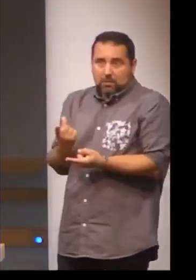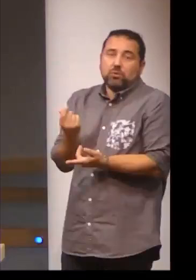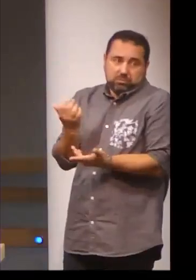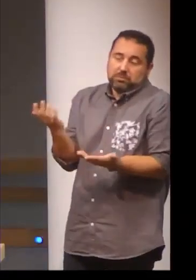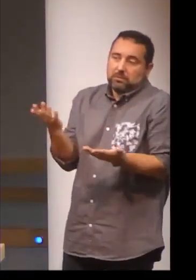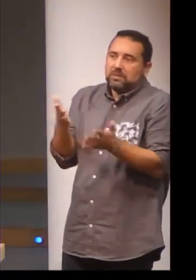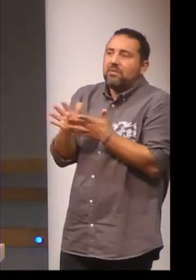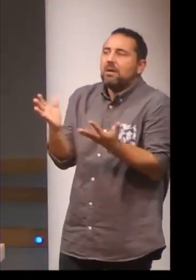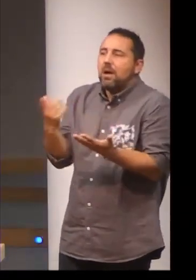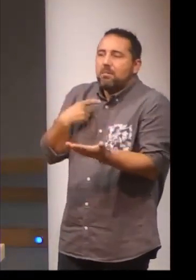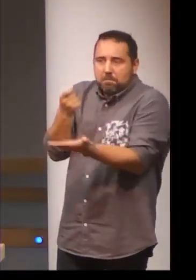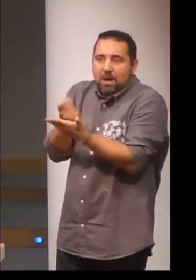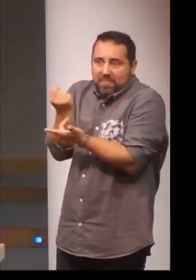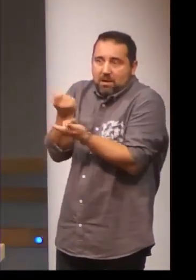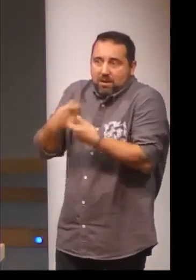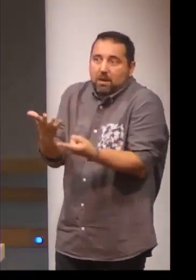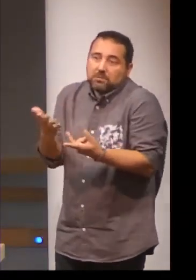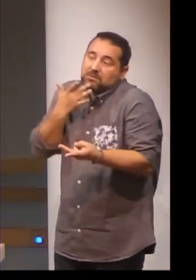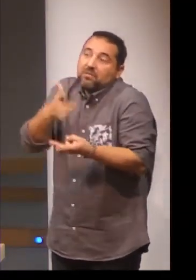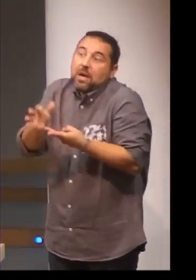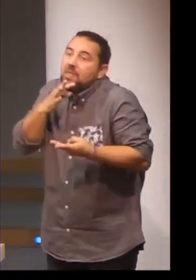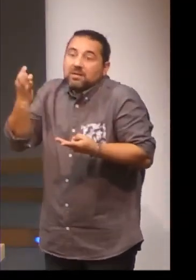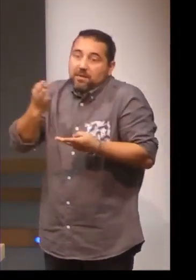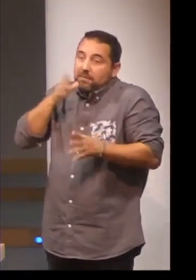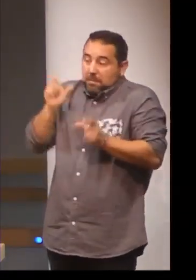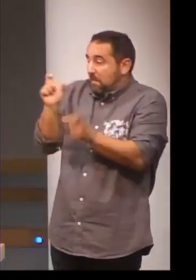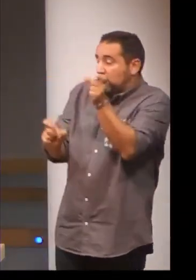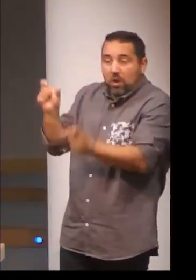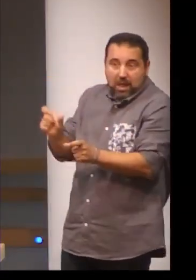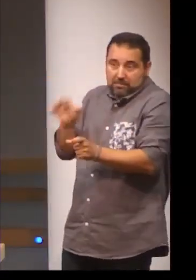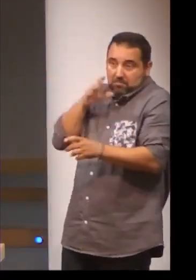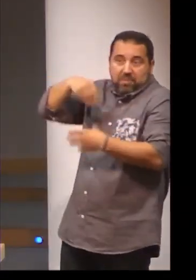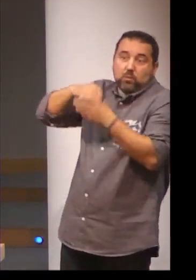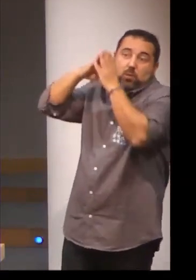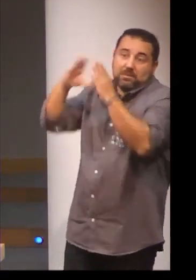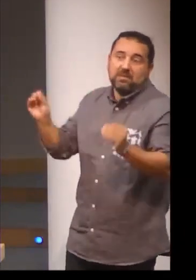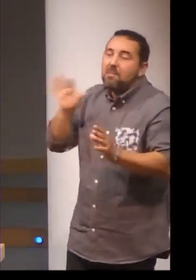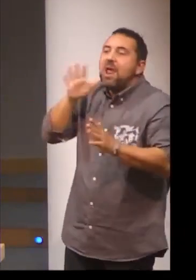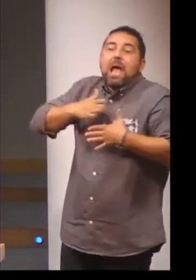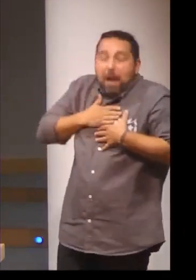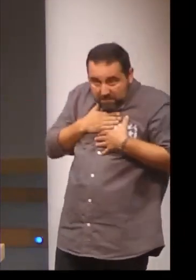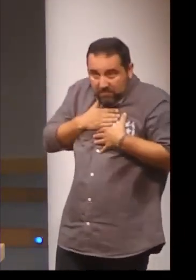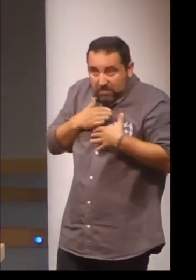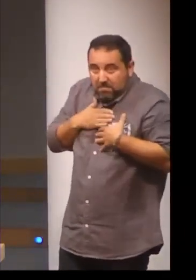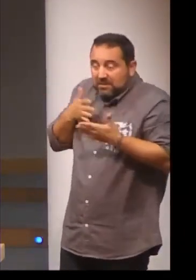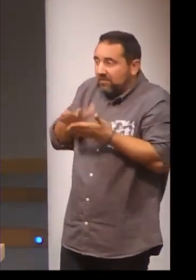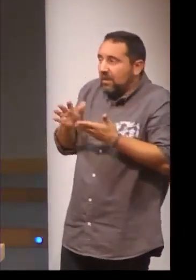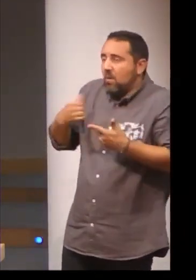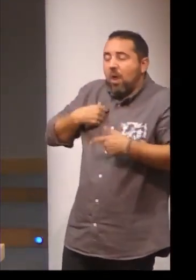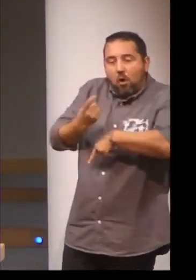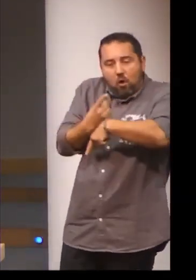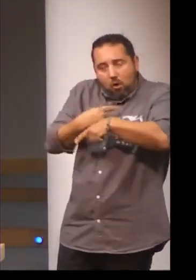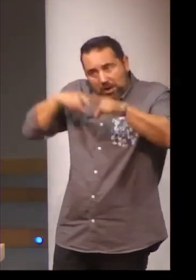en términos heurísticos, va a ser en términos personales. De hecho, a mí particularmente me supone un incremento de docencia